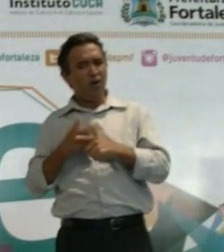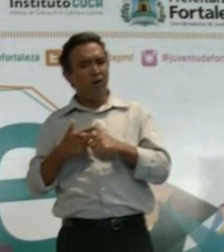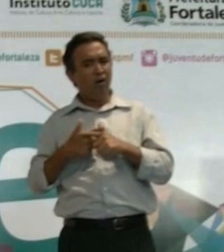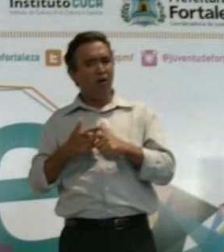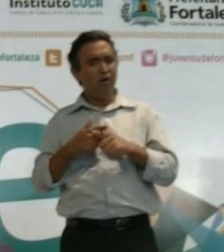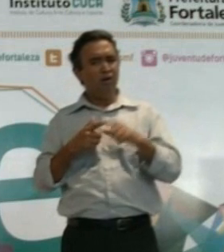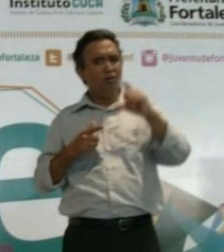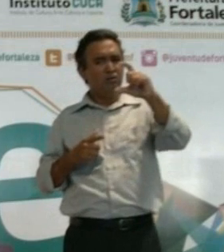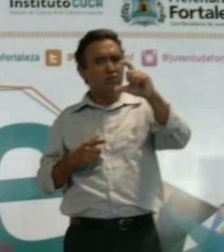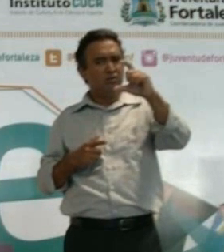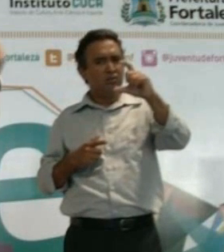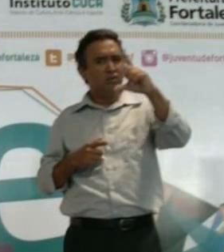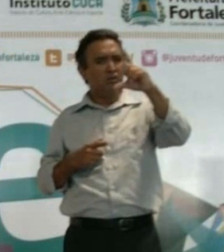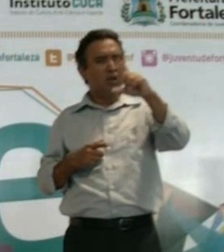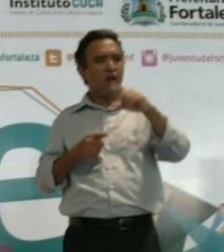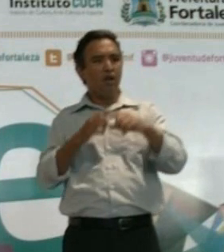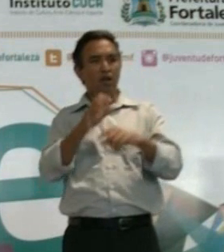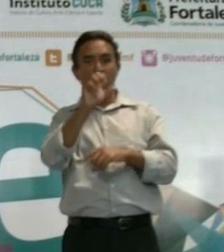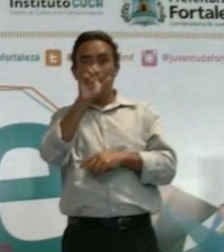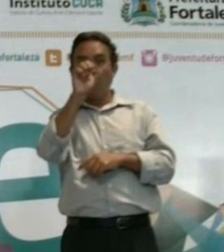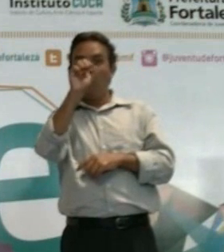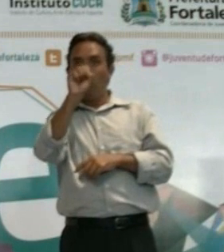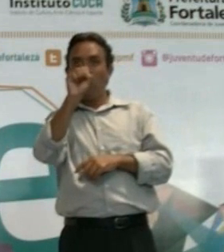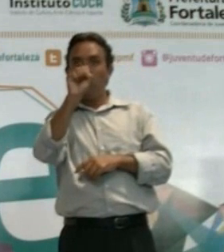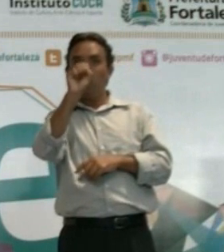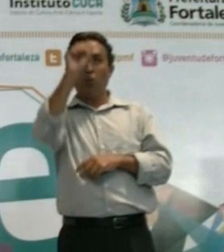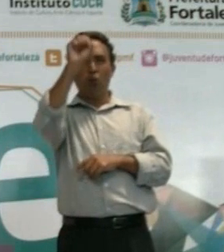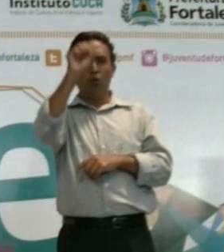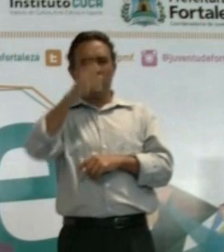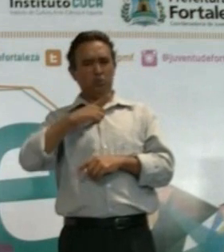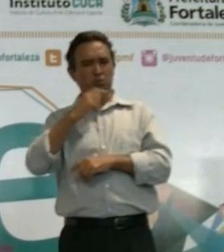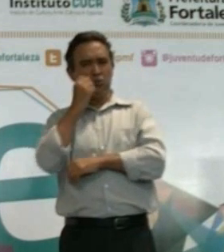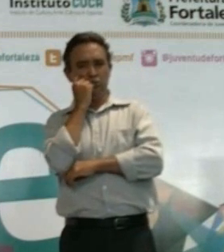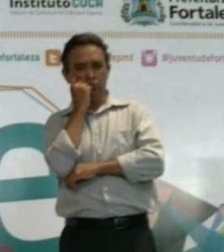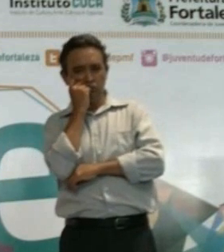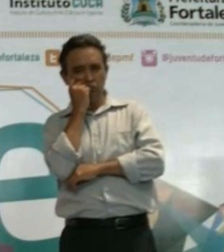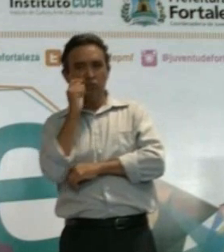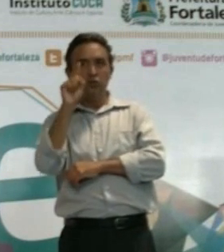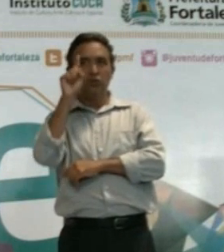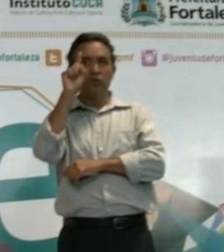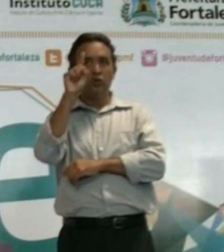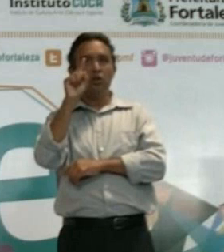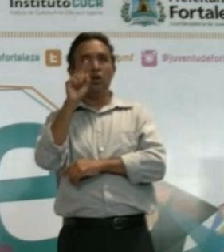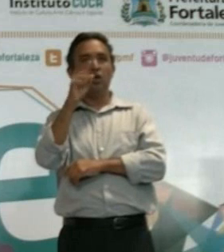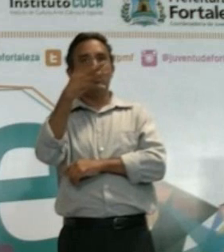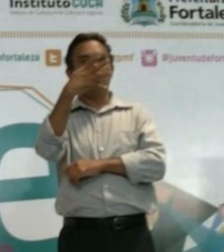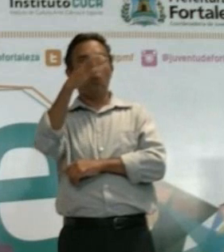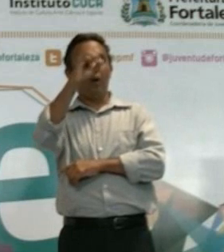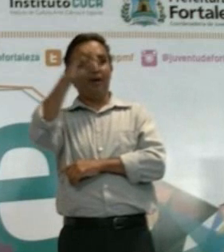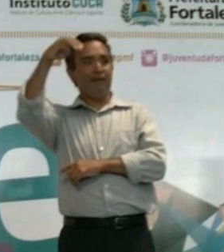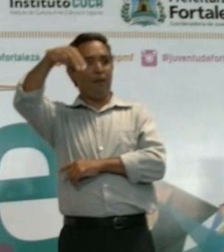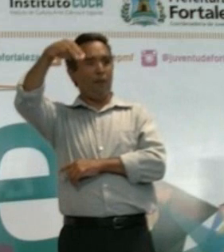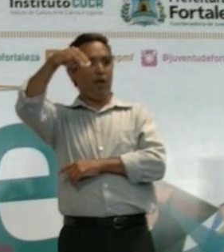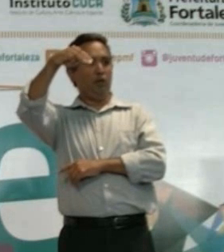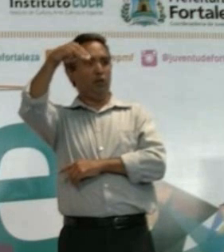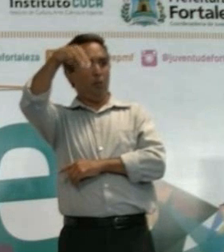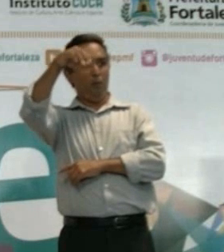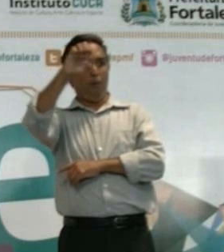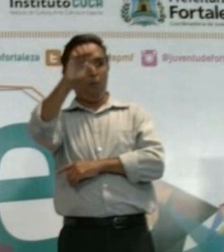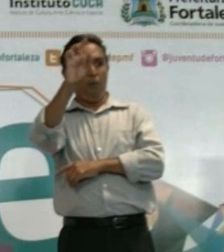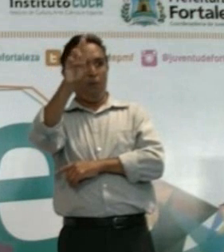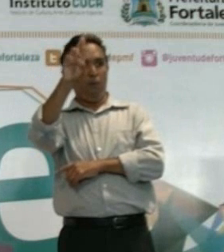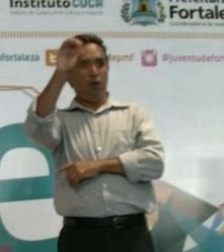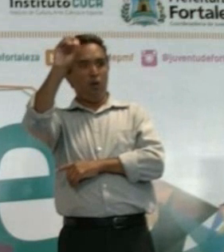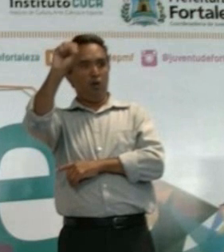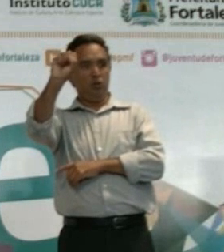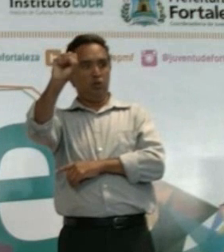fui ler lá, ó, oito rolos, o outro oito rolos. Aí o outro assim, ó, rolos de 40 metros. 40 metros de